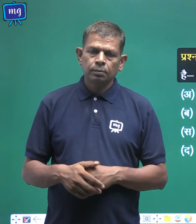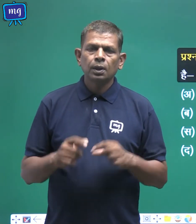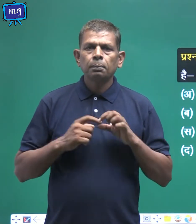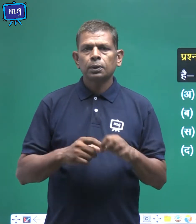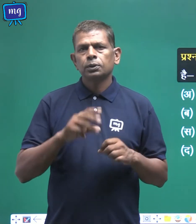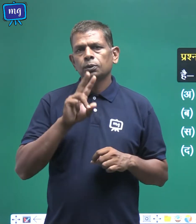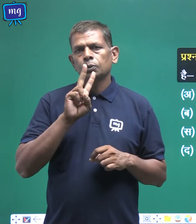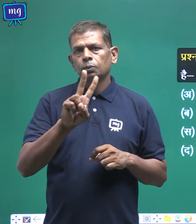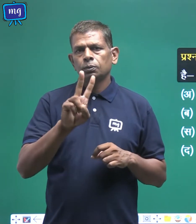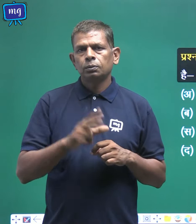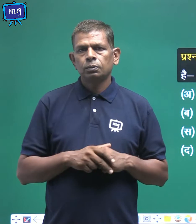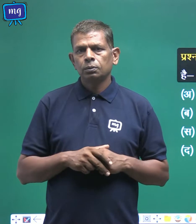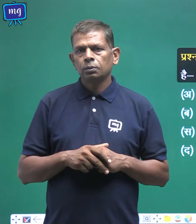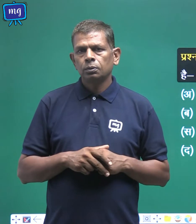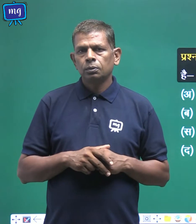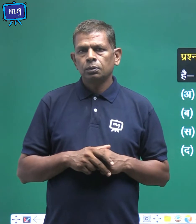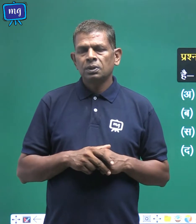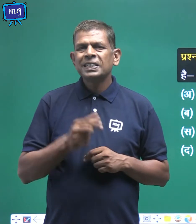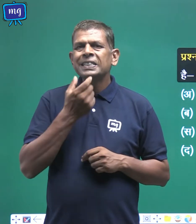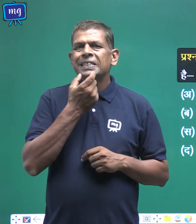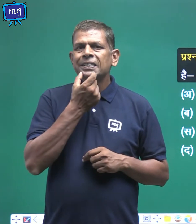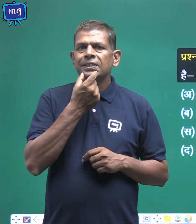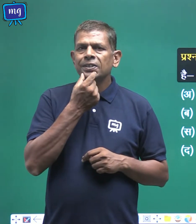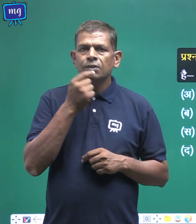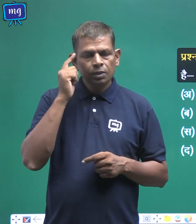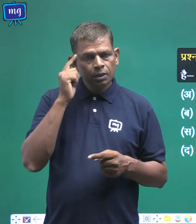प्रश्न 2, अस्थियों के लिए